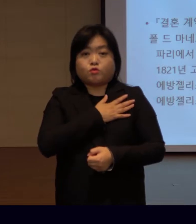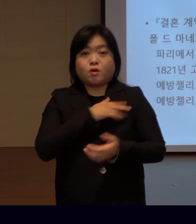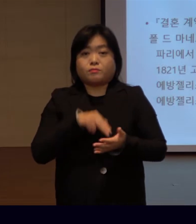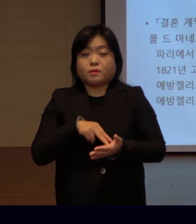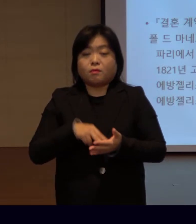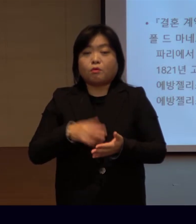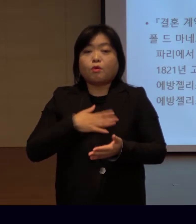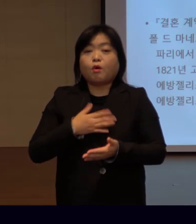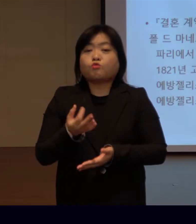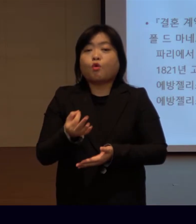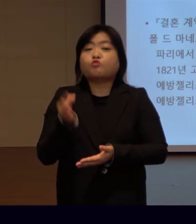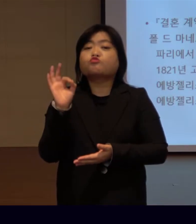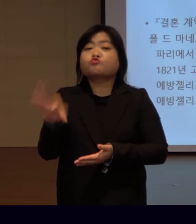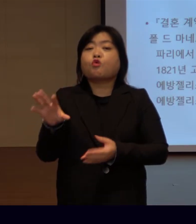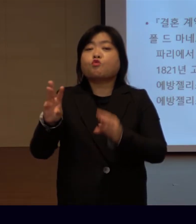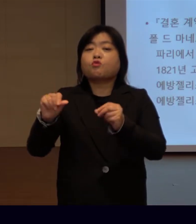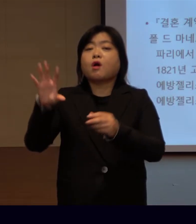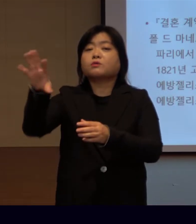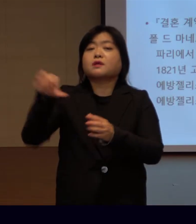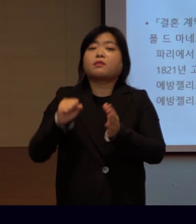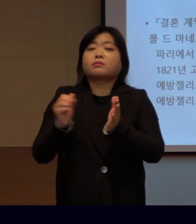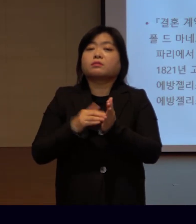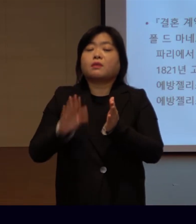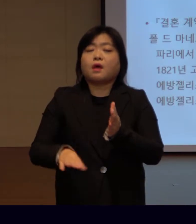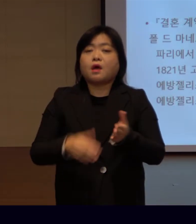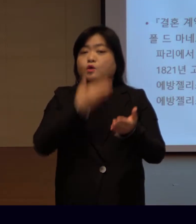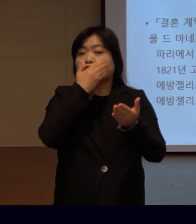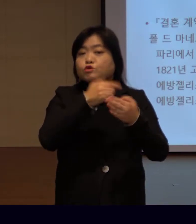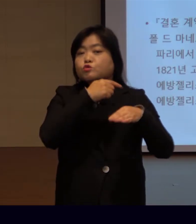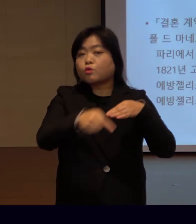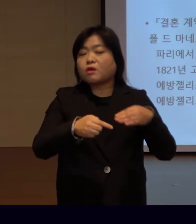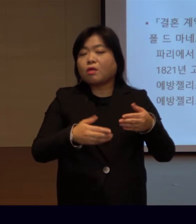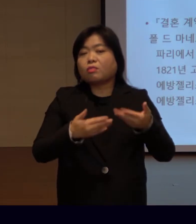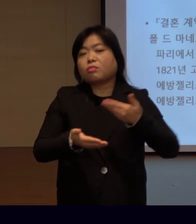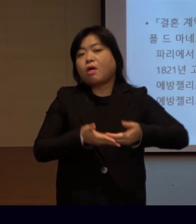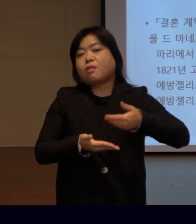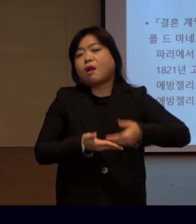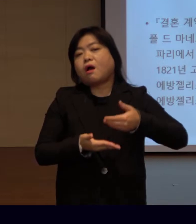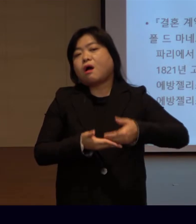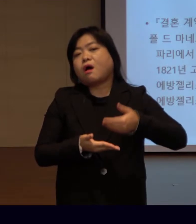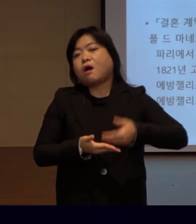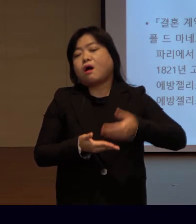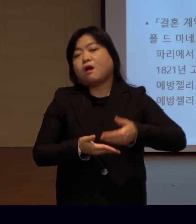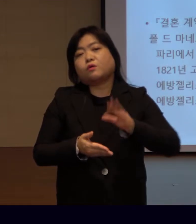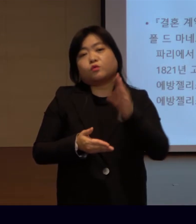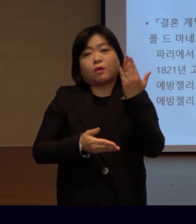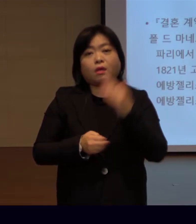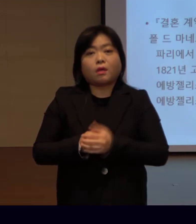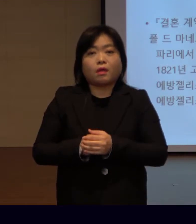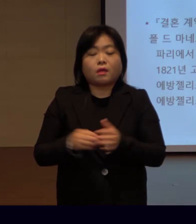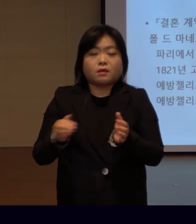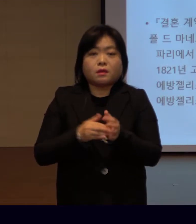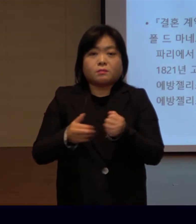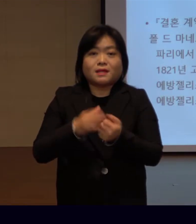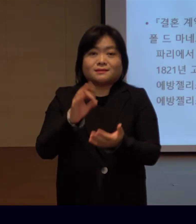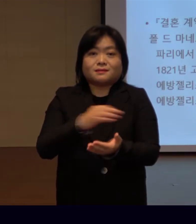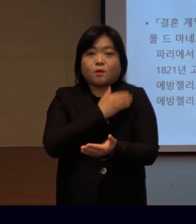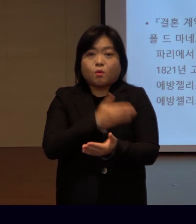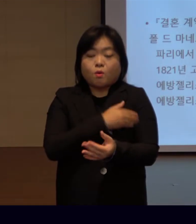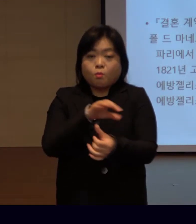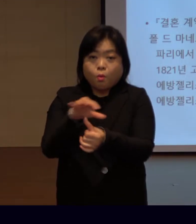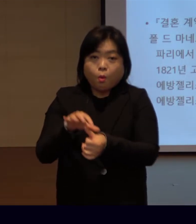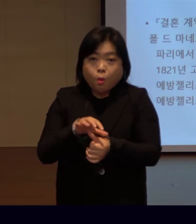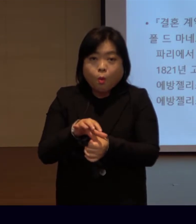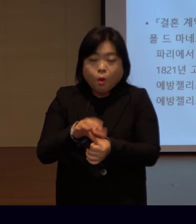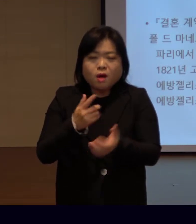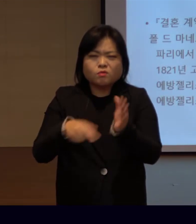돈 주고 국가로부터 샀는데 귀족들이 내 땅이야 하고 하는 경우가 생기는 겁니다. 그래서 그 재산권을 보호해 준다는